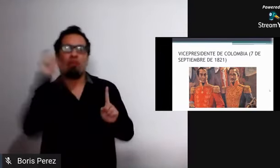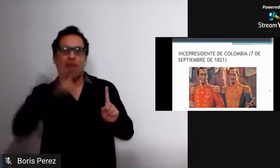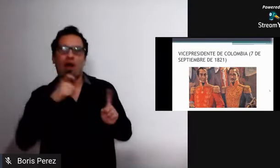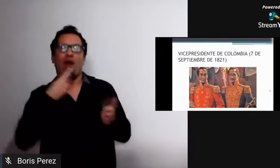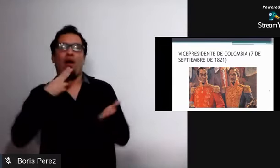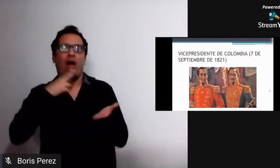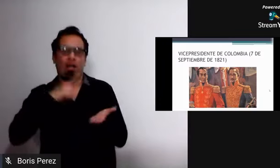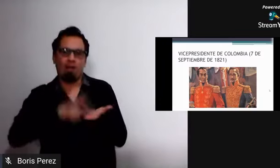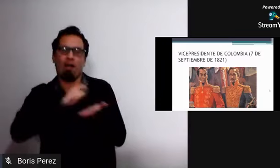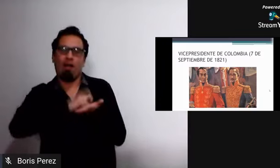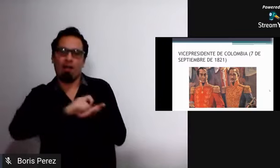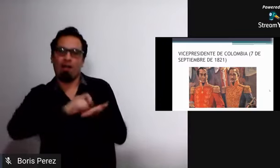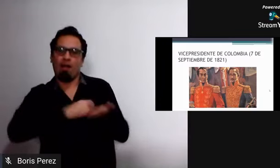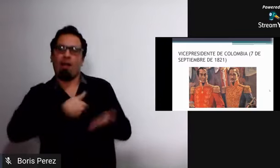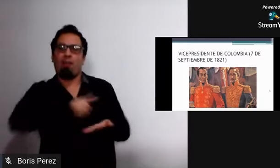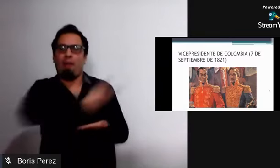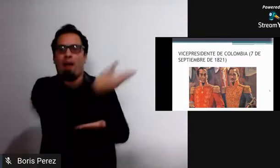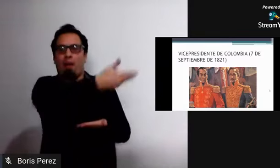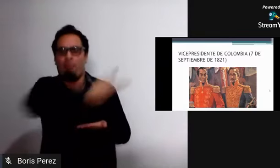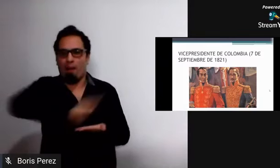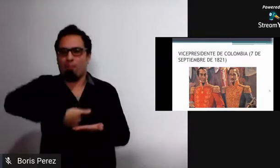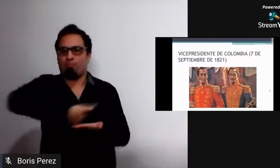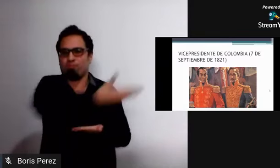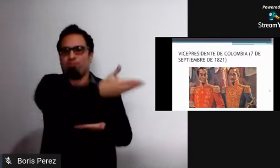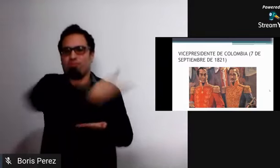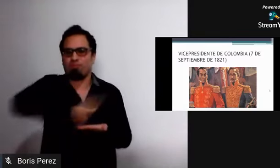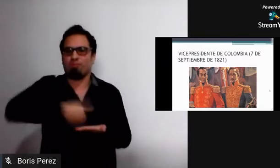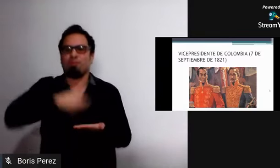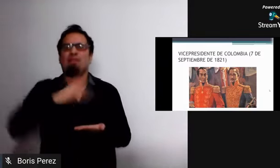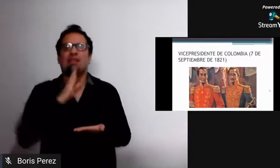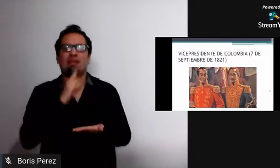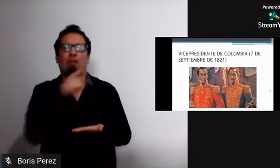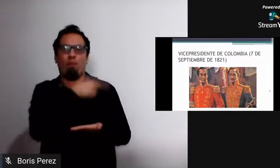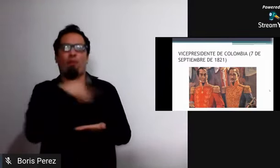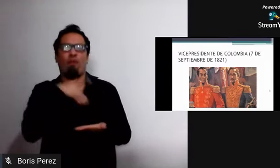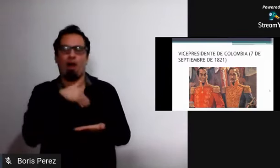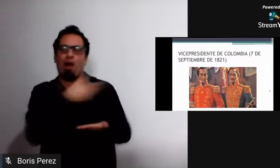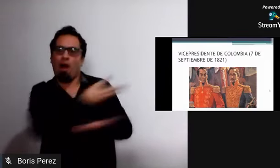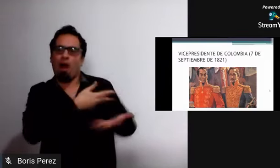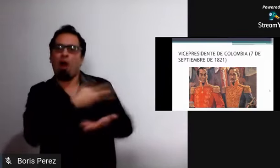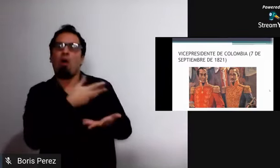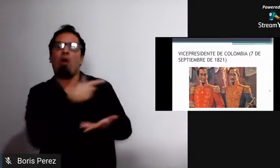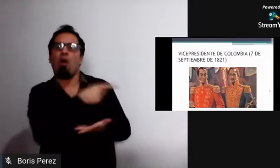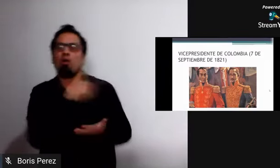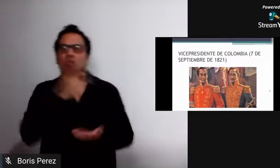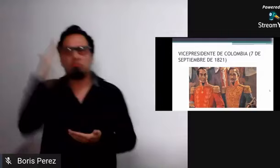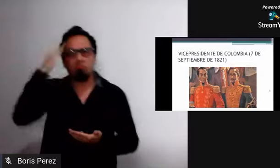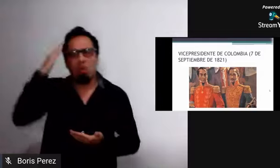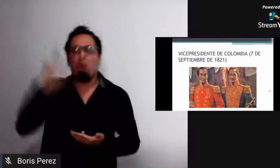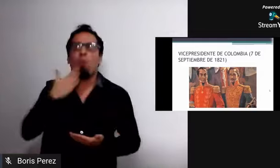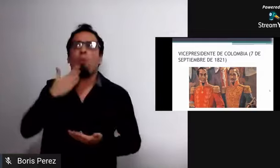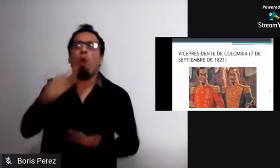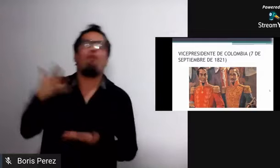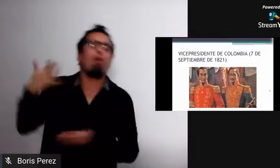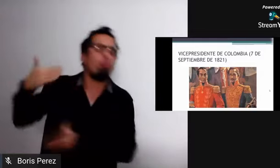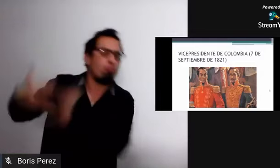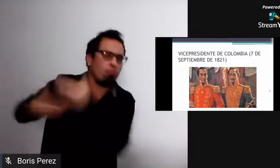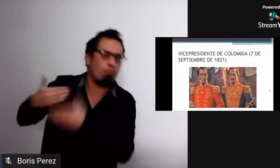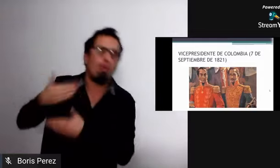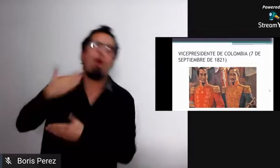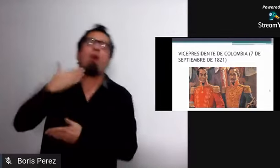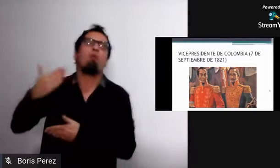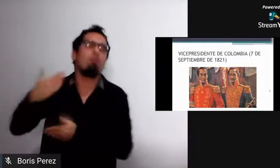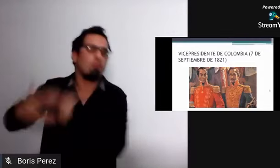encargado. Sin embargo, Simón Bolívar es el presidente oficial de toda la